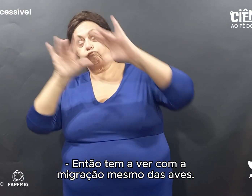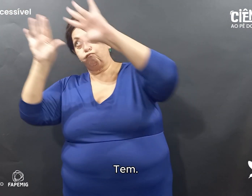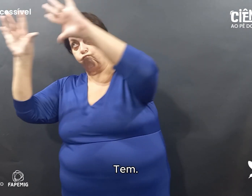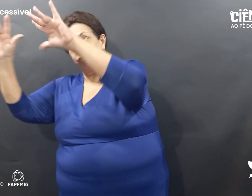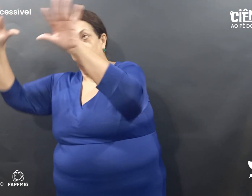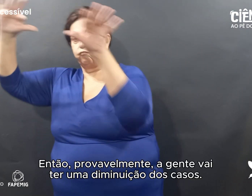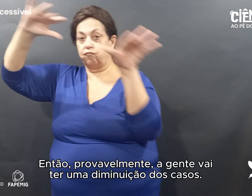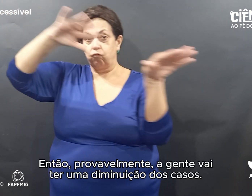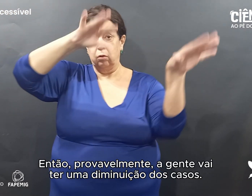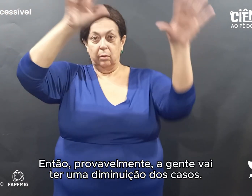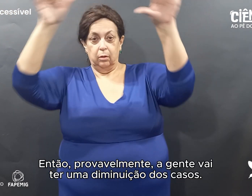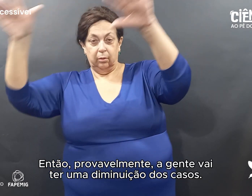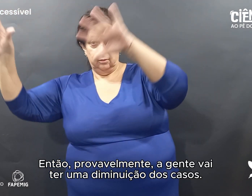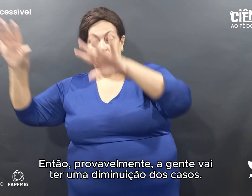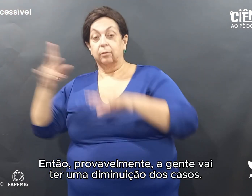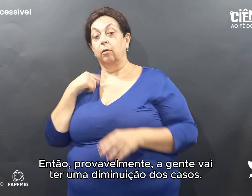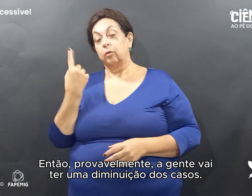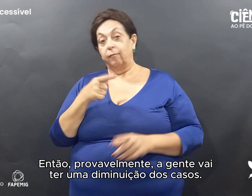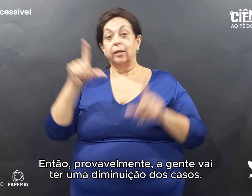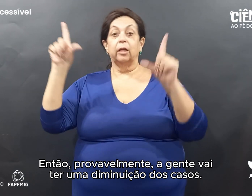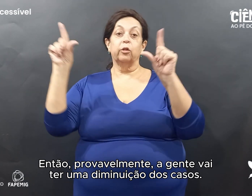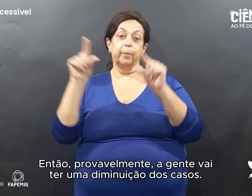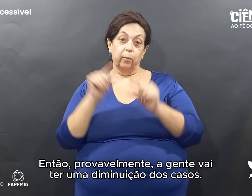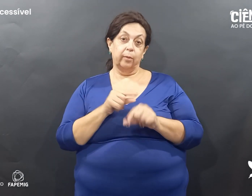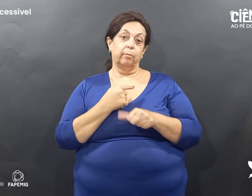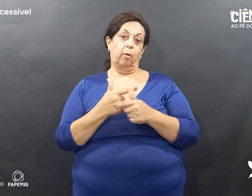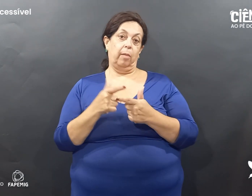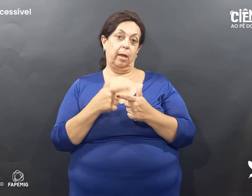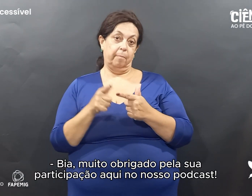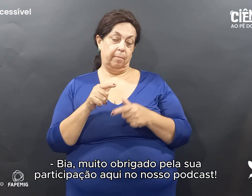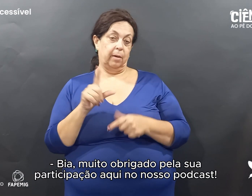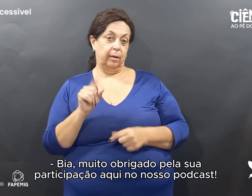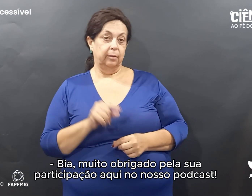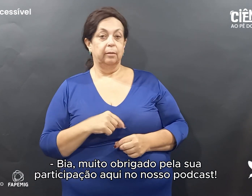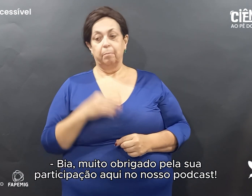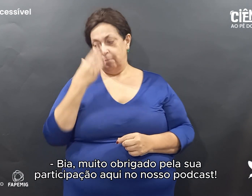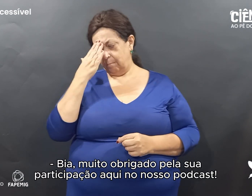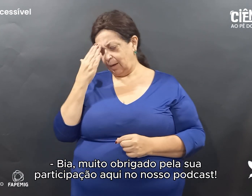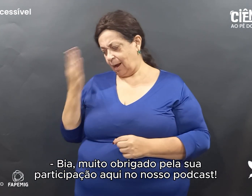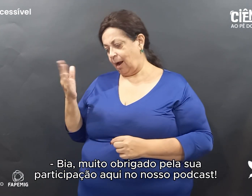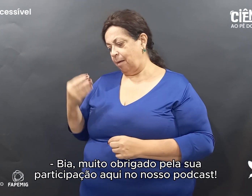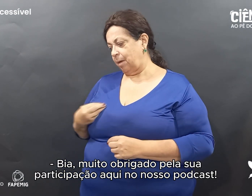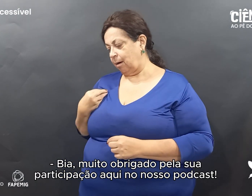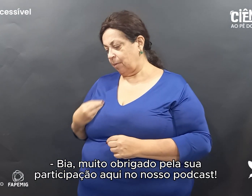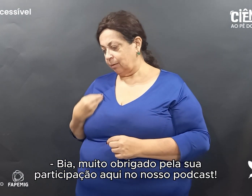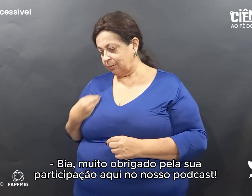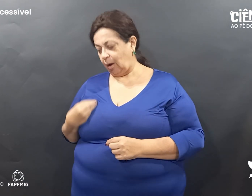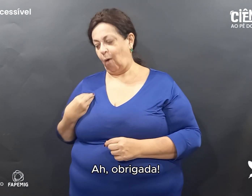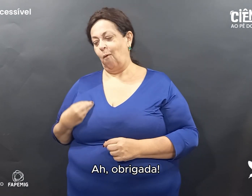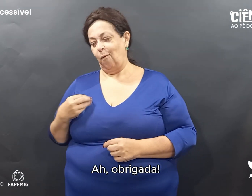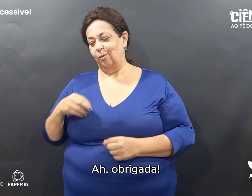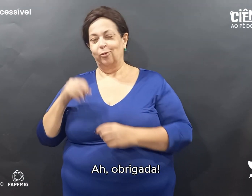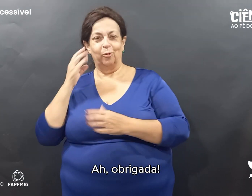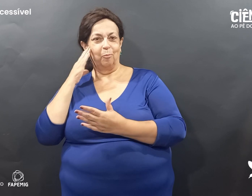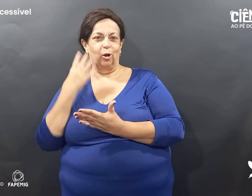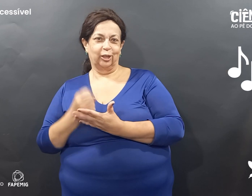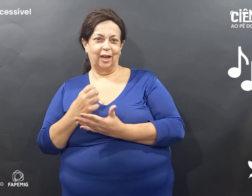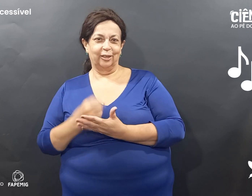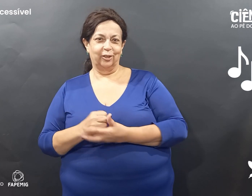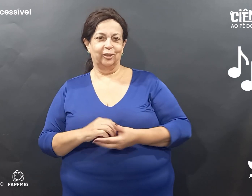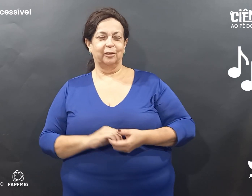aves. Tem. Então, provavelmente a gente vai ter uma diminuição dos casos. Bia, muito obrigado pela sua participação aqui no nosso podcast.